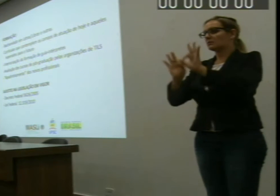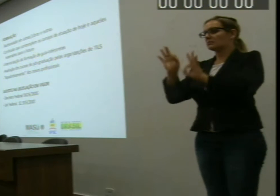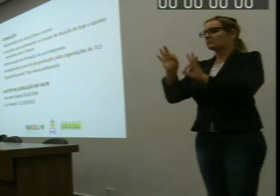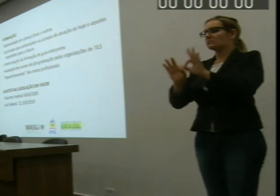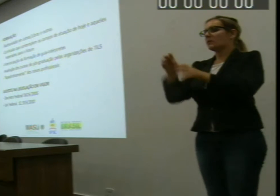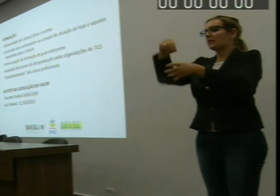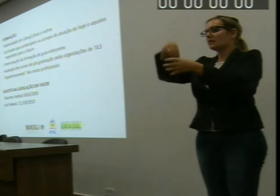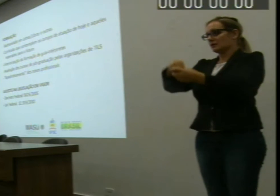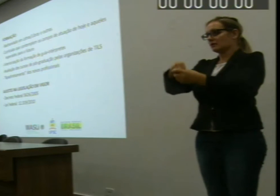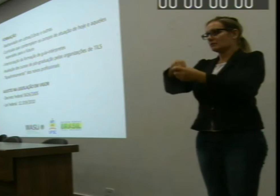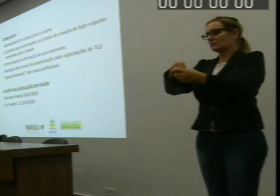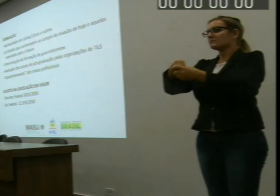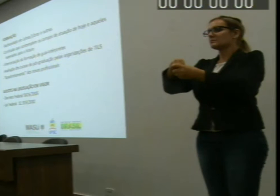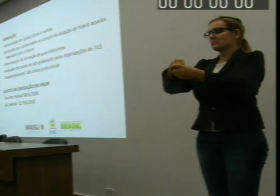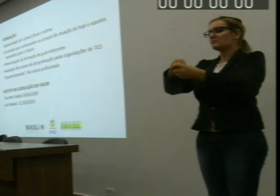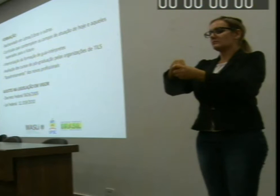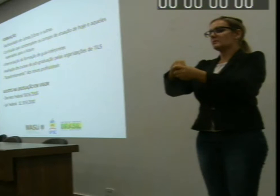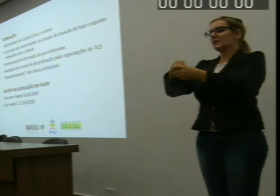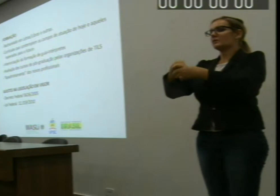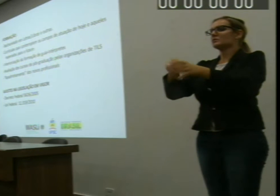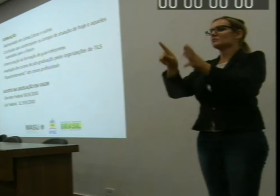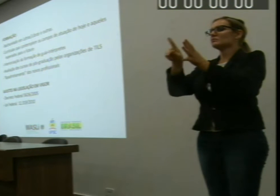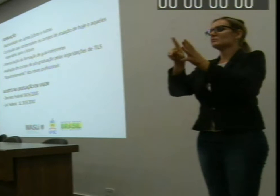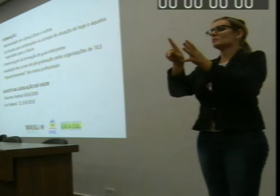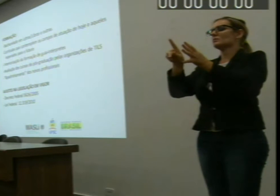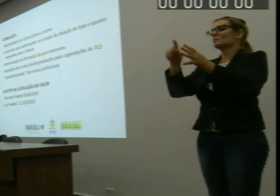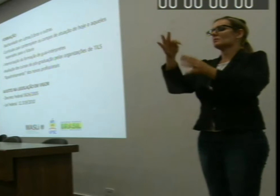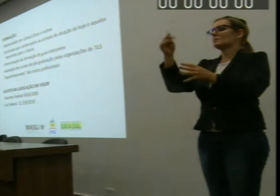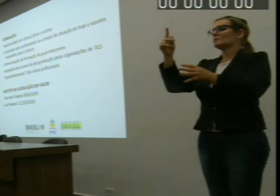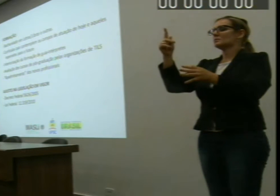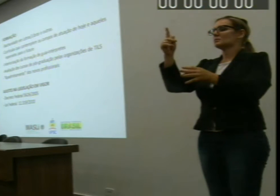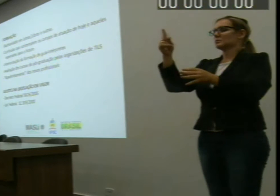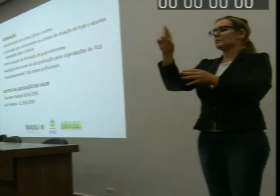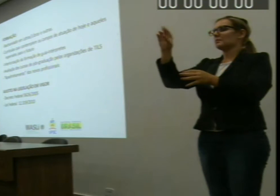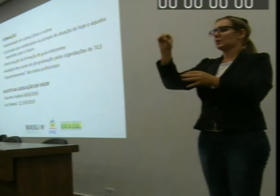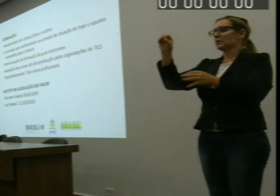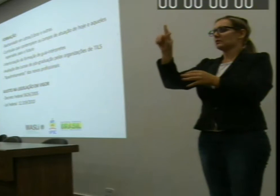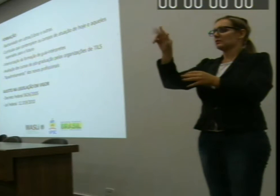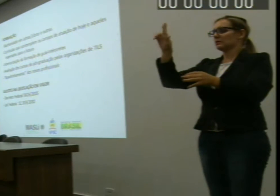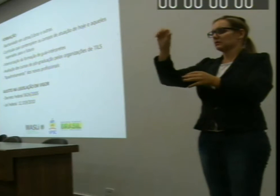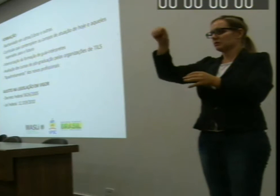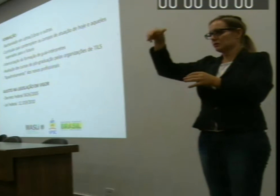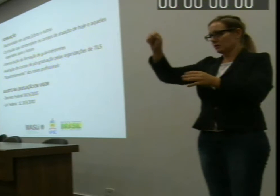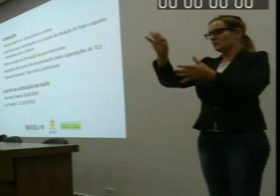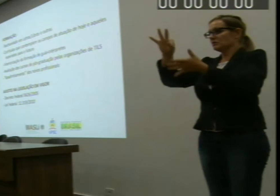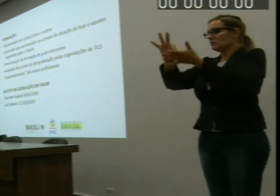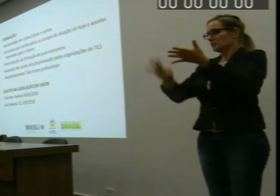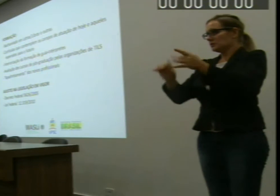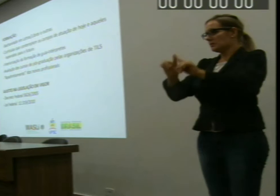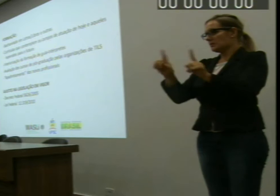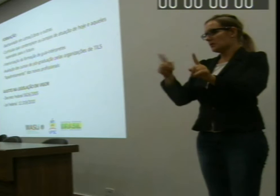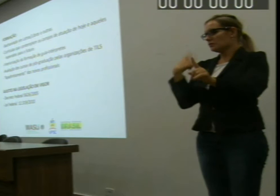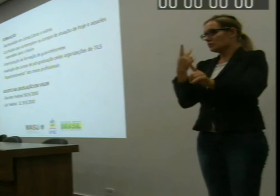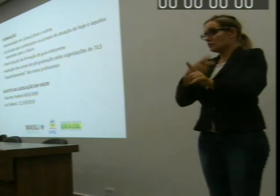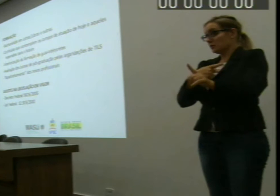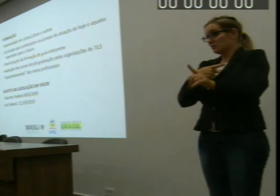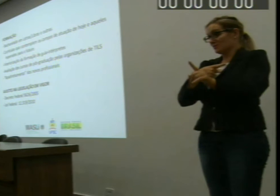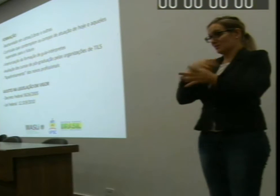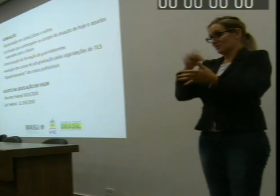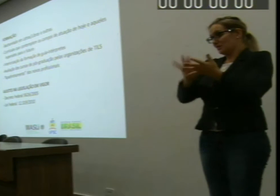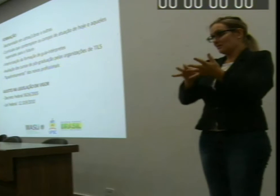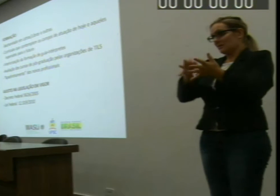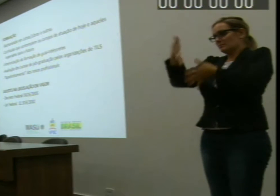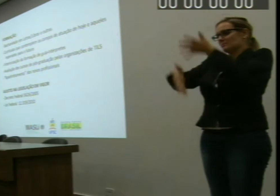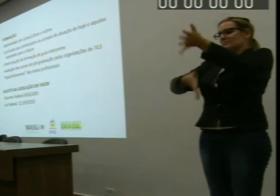organiza as ideias dele dentro de um programa de edição de texto porque ele trabalha com textos agora os nossos textos são em vídeo